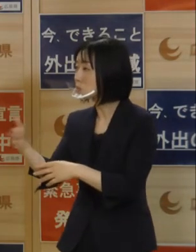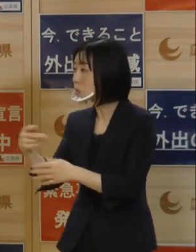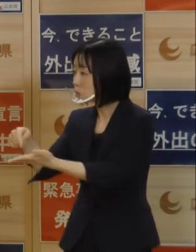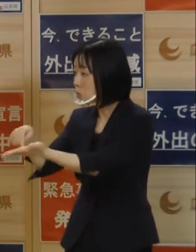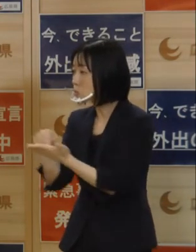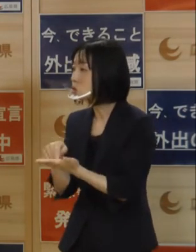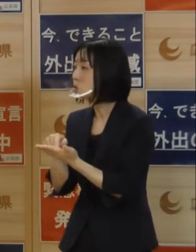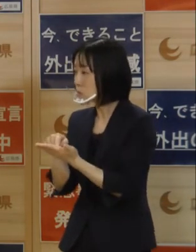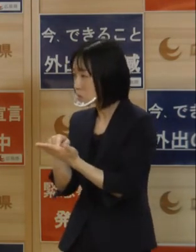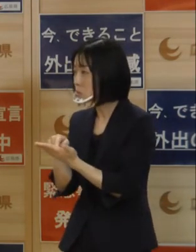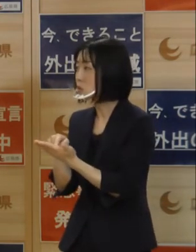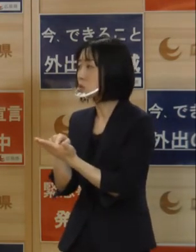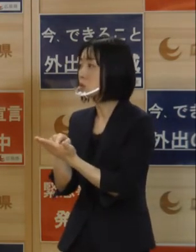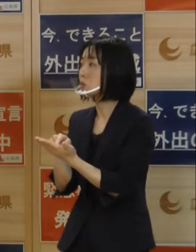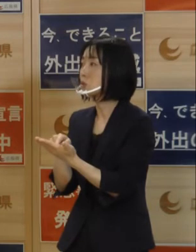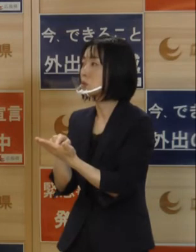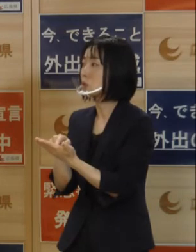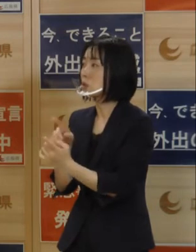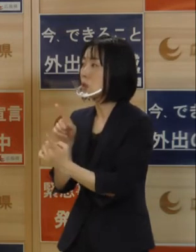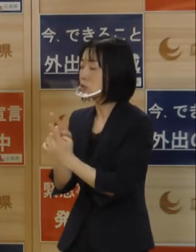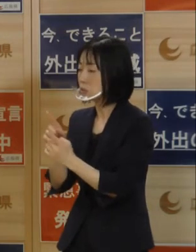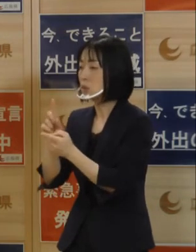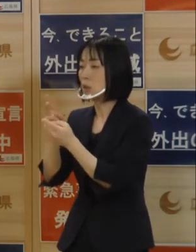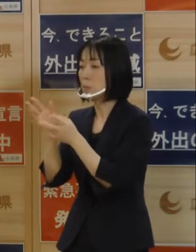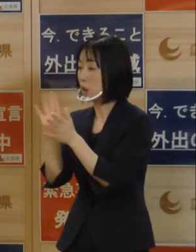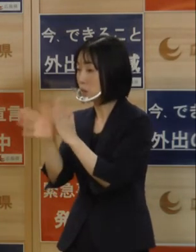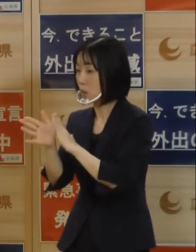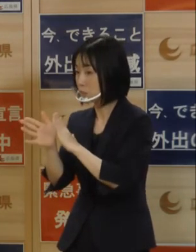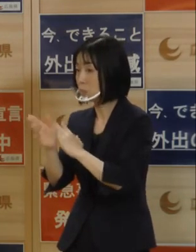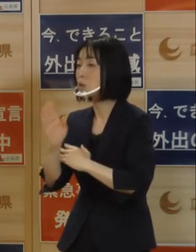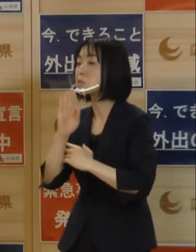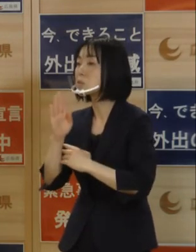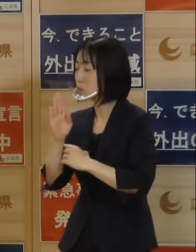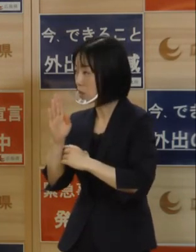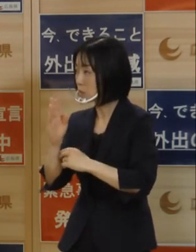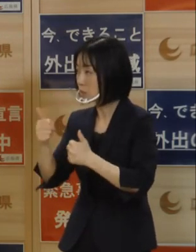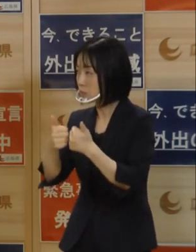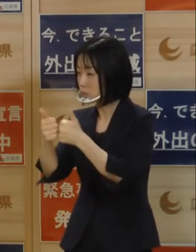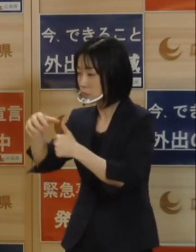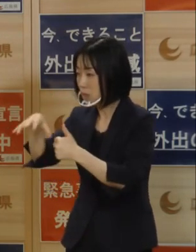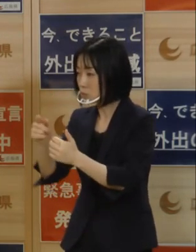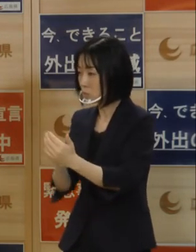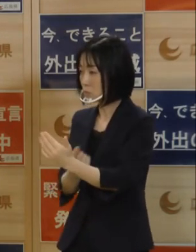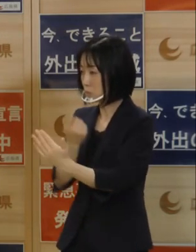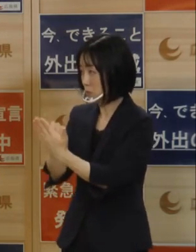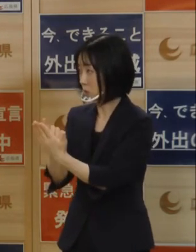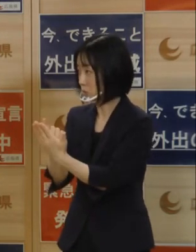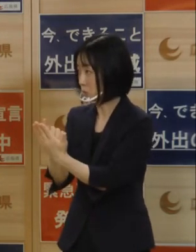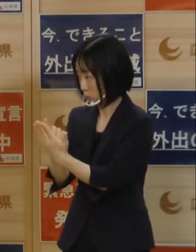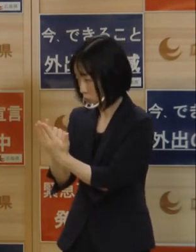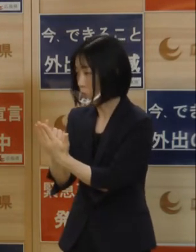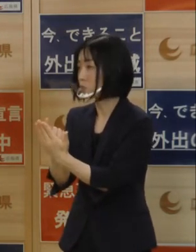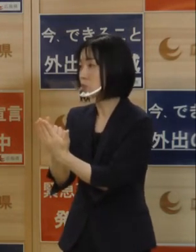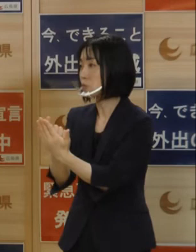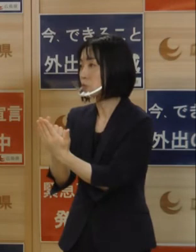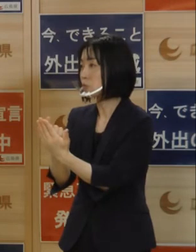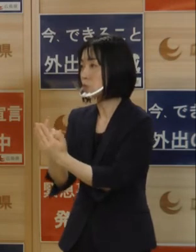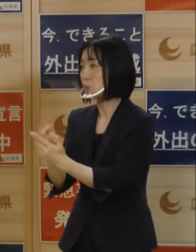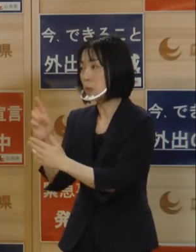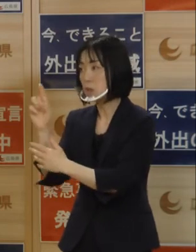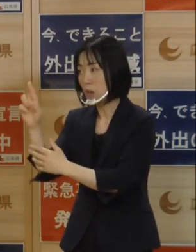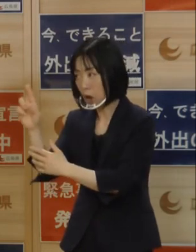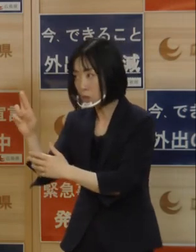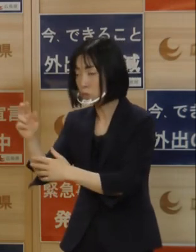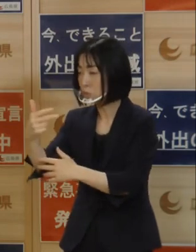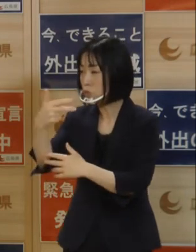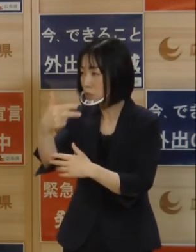し入れを受けてもこう県がこう入ることによって例えばその、まあ、JR 市独自で